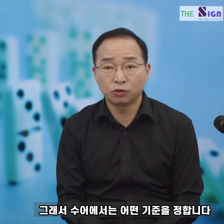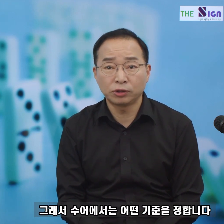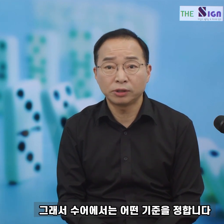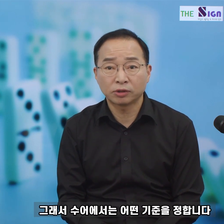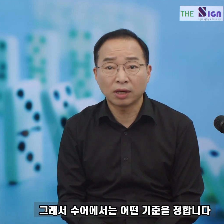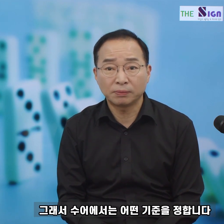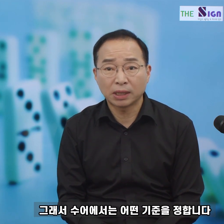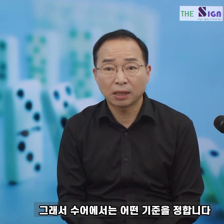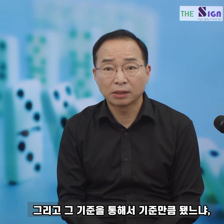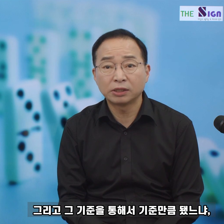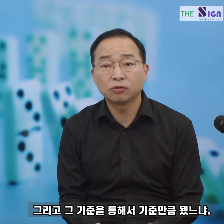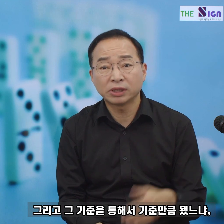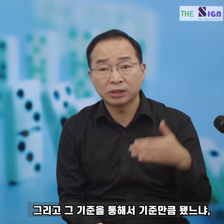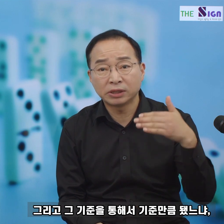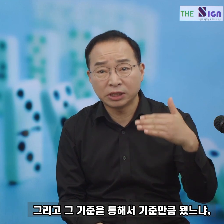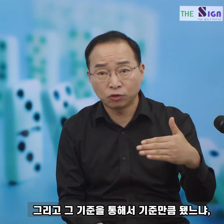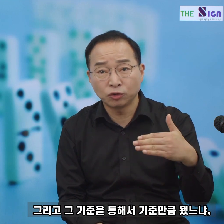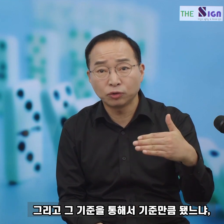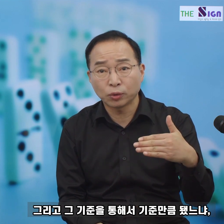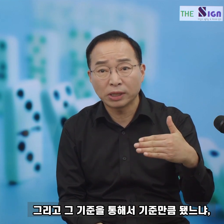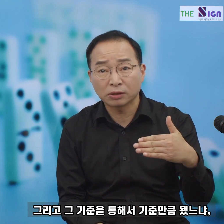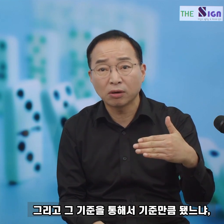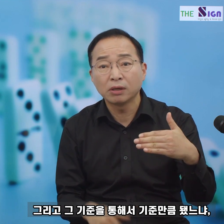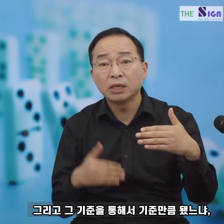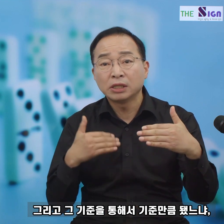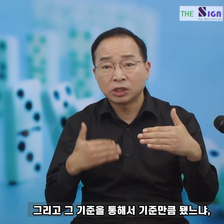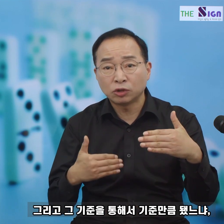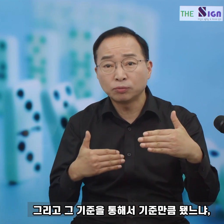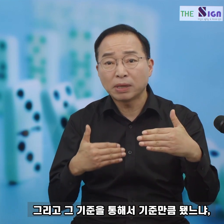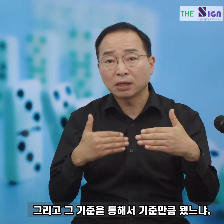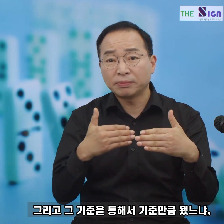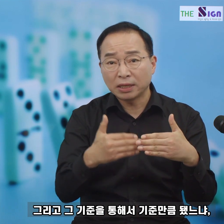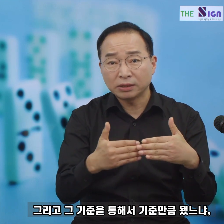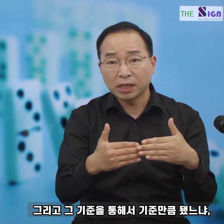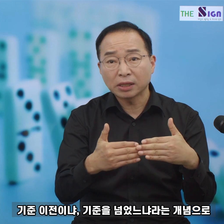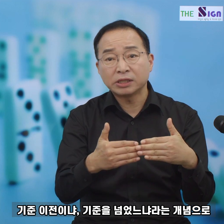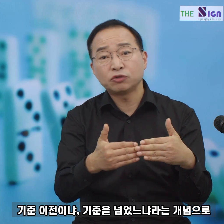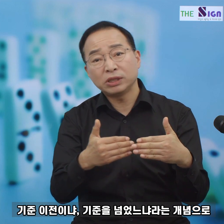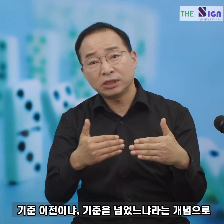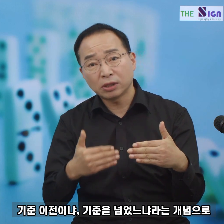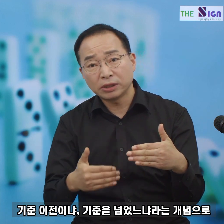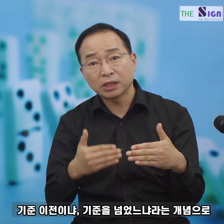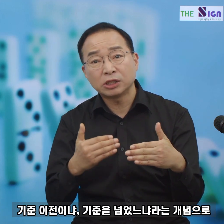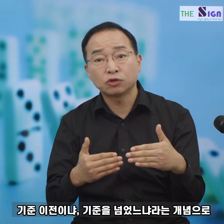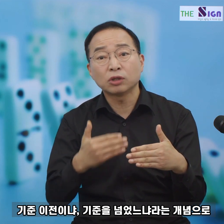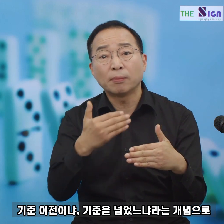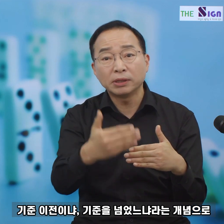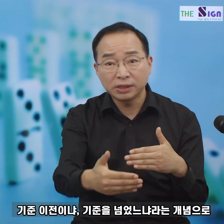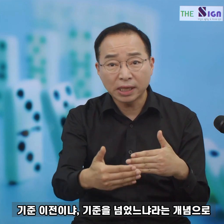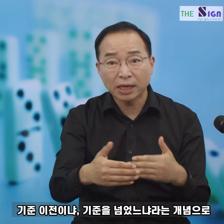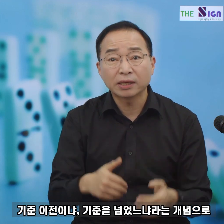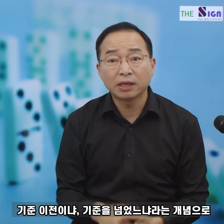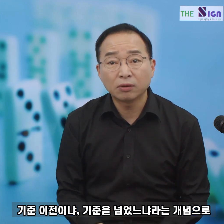기준을 정합니다. 그리고 그 기준을 통해서 기준만큼 됐느냐, 기준 이전이냐, 기준을 넘었냐라는